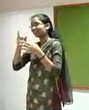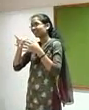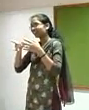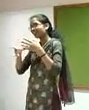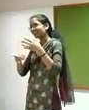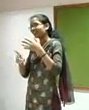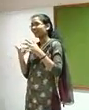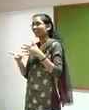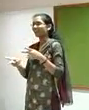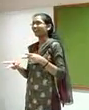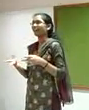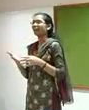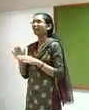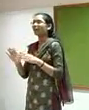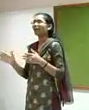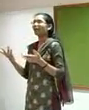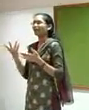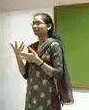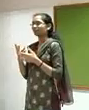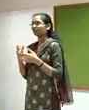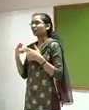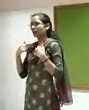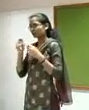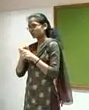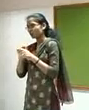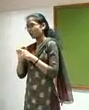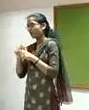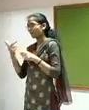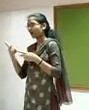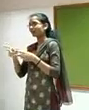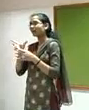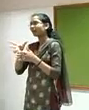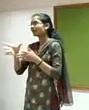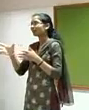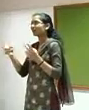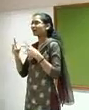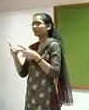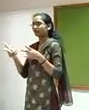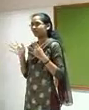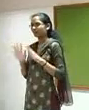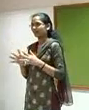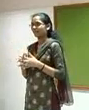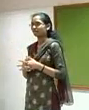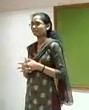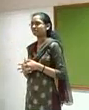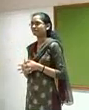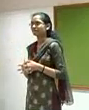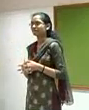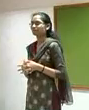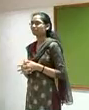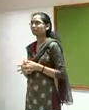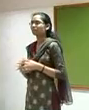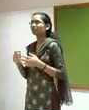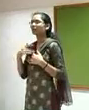talks in terms of equality of opportunity in employment, and again prohibits discrimination on certain grounds. अब